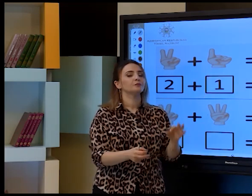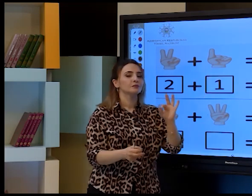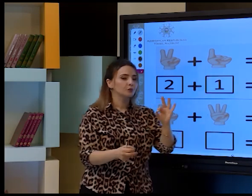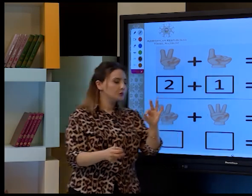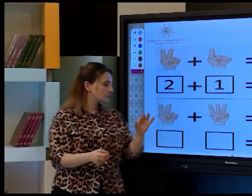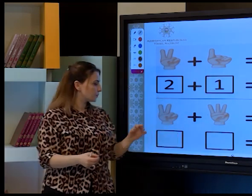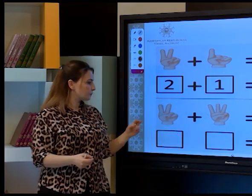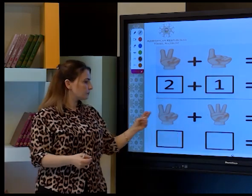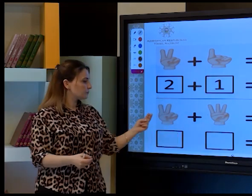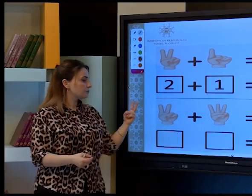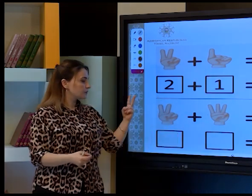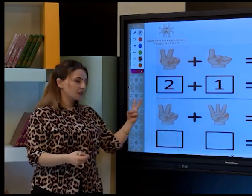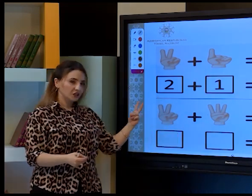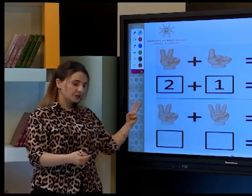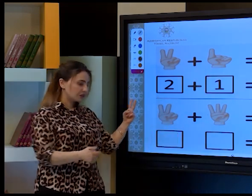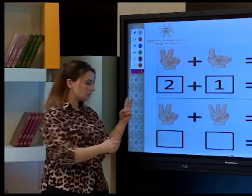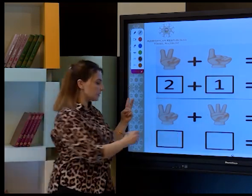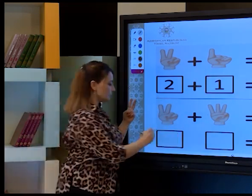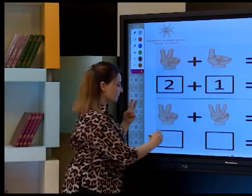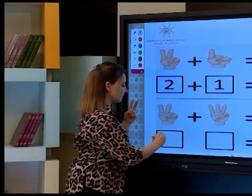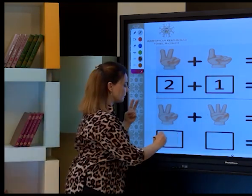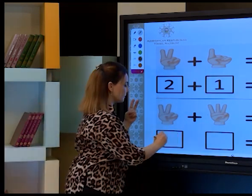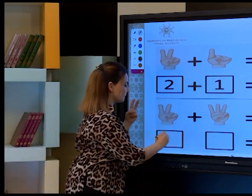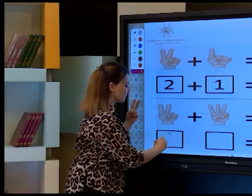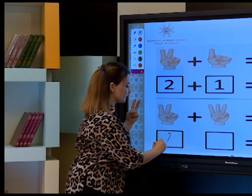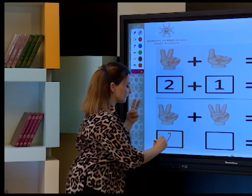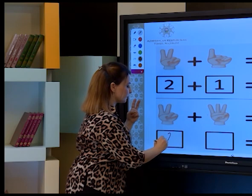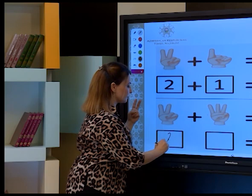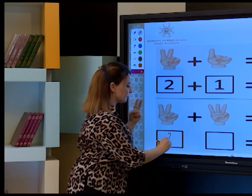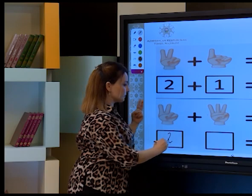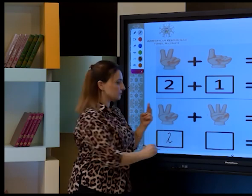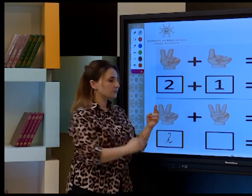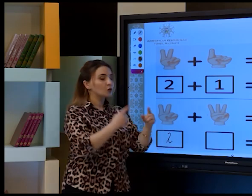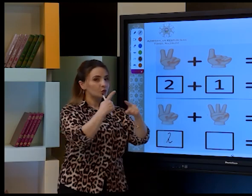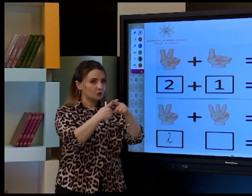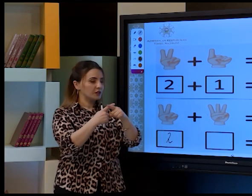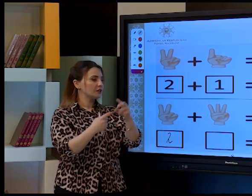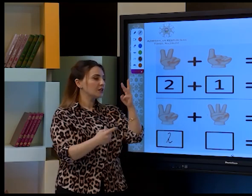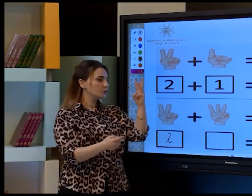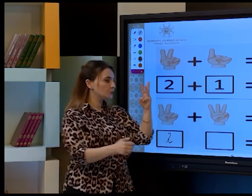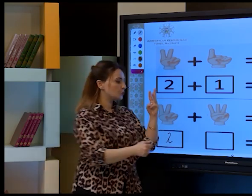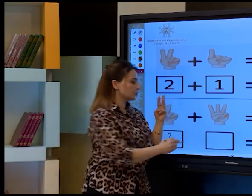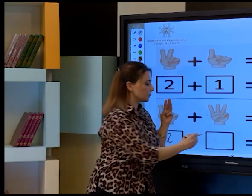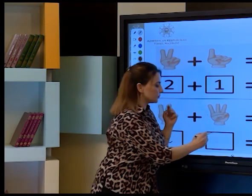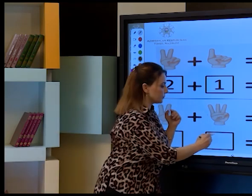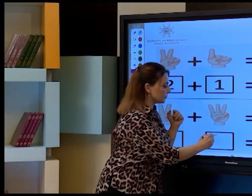düzdür. 2 üste gel 3.